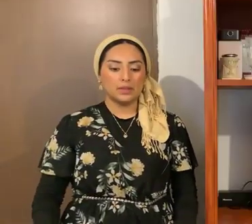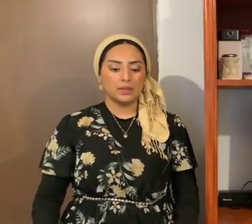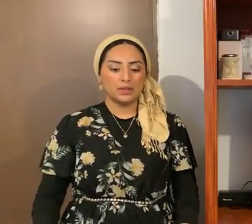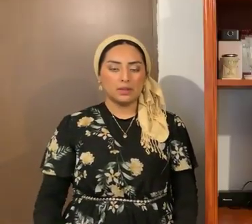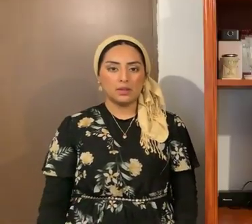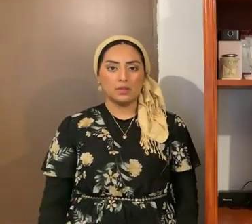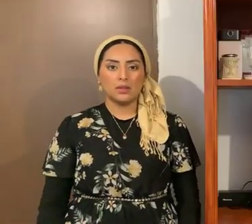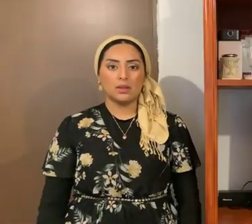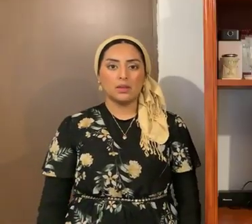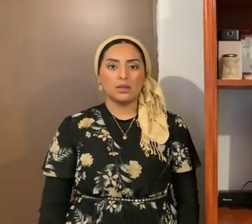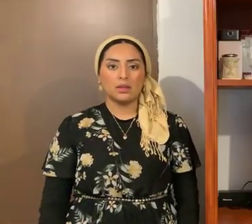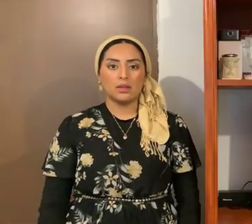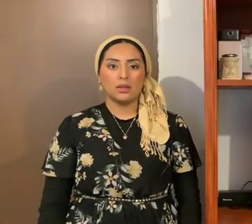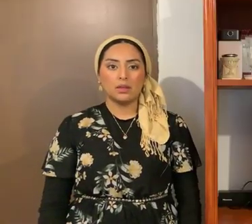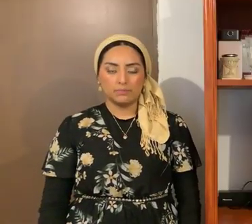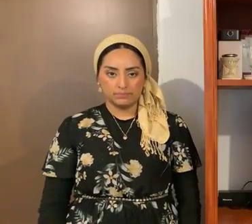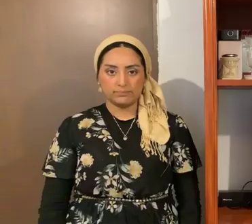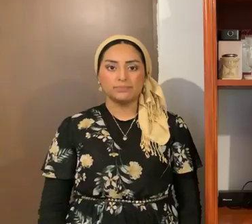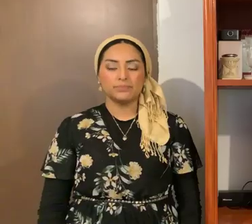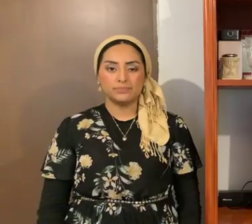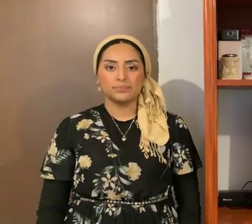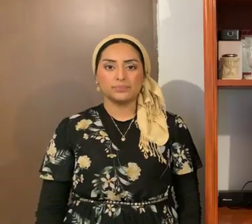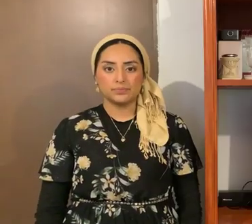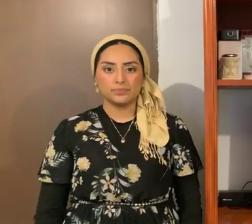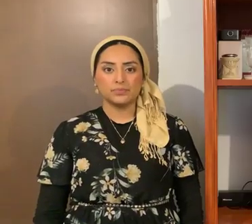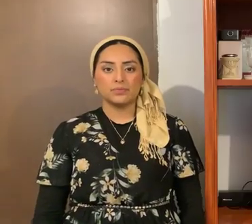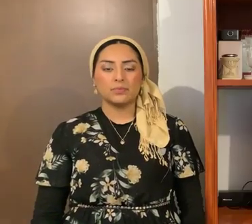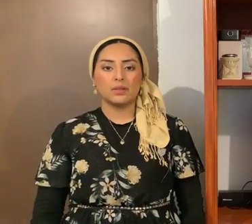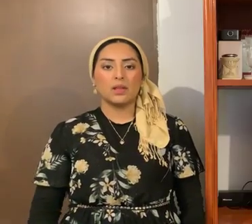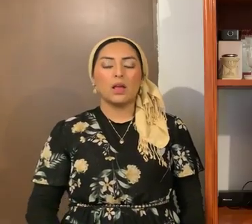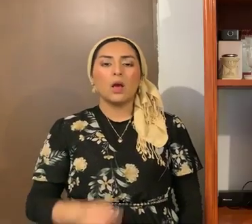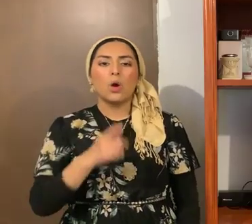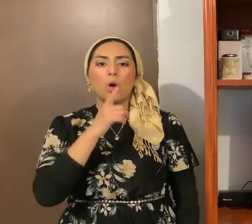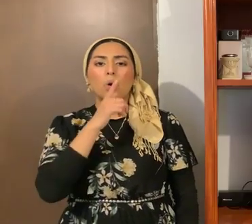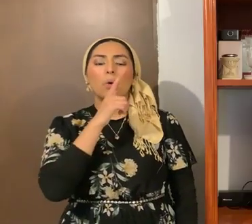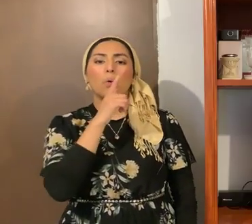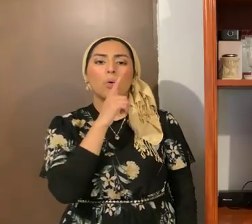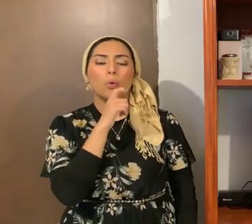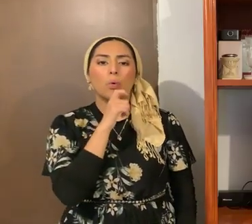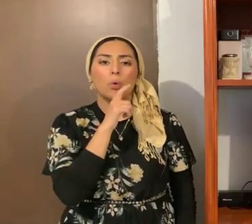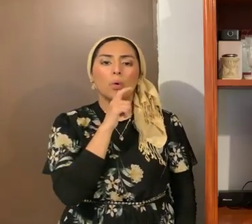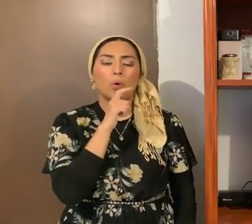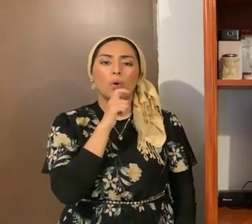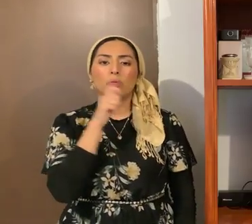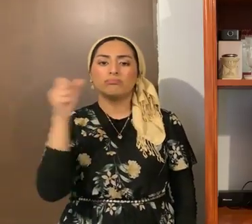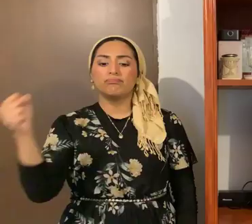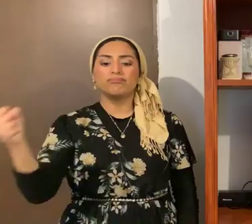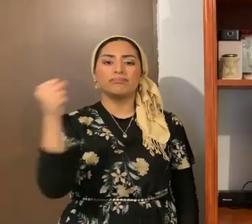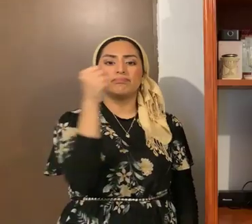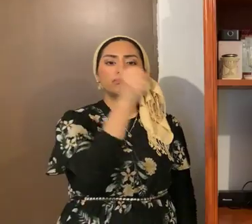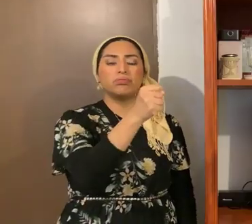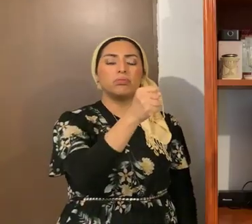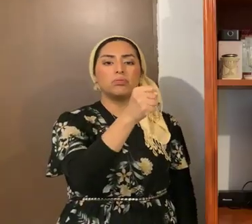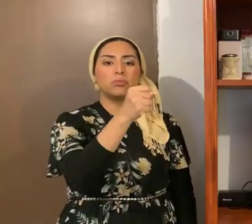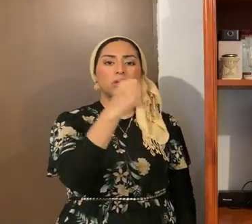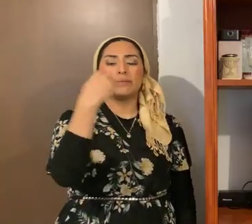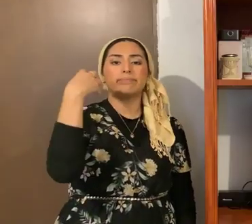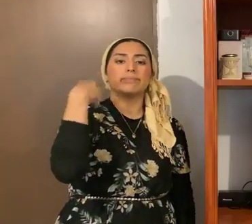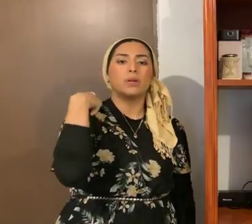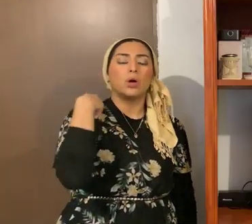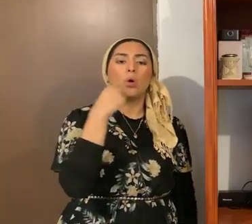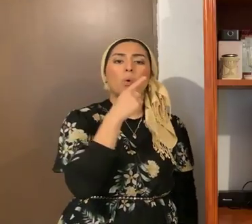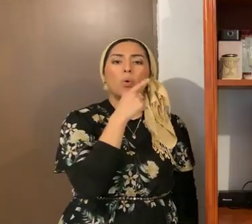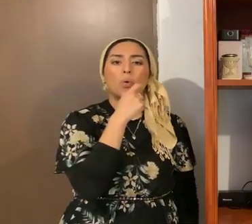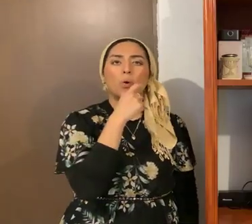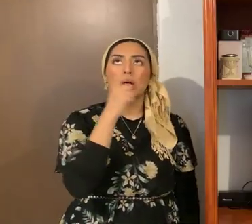quién debe ser su líder? Él es el que lo designa, él es el que designa, Yahweh. ¿Y quién debe ser su